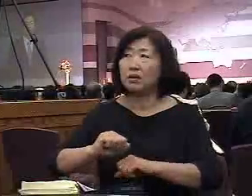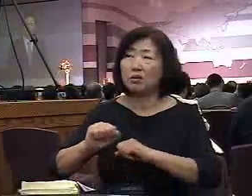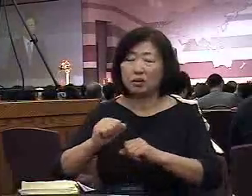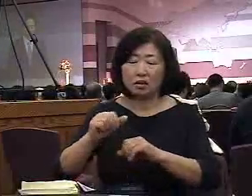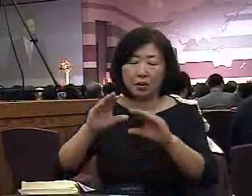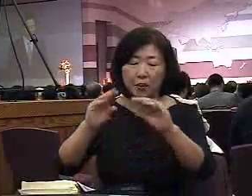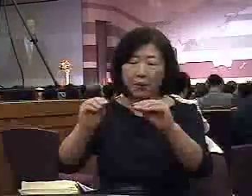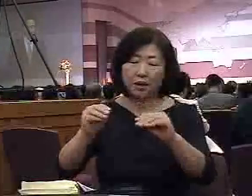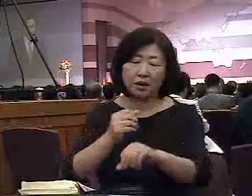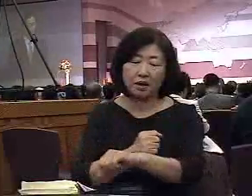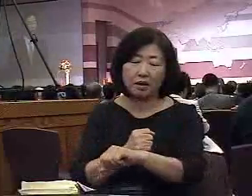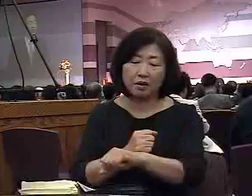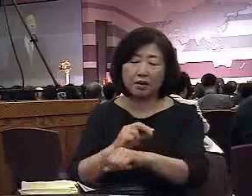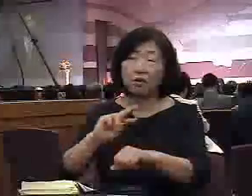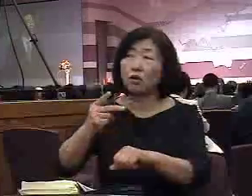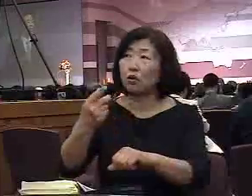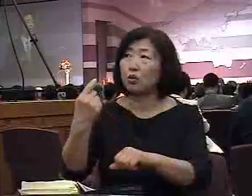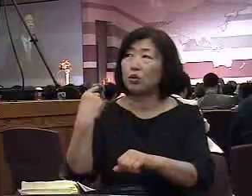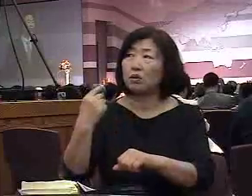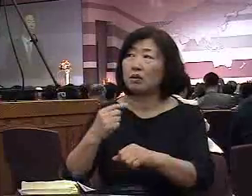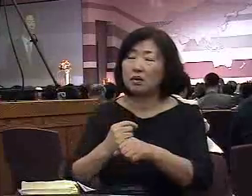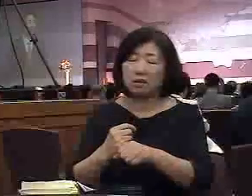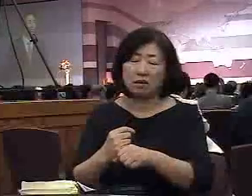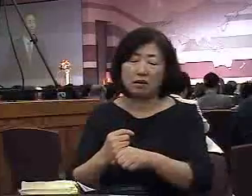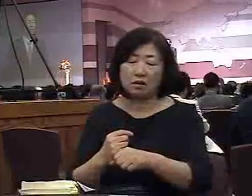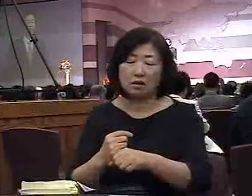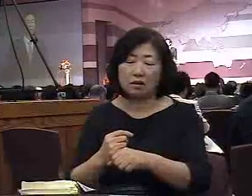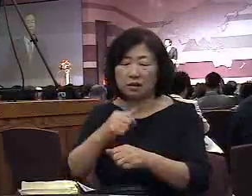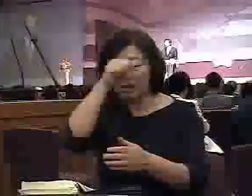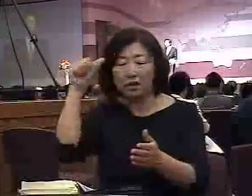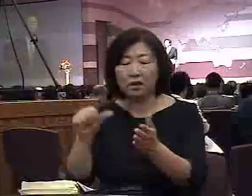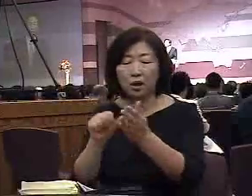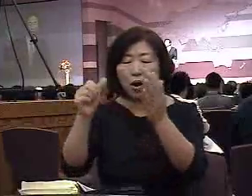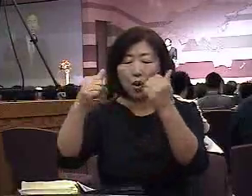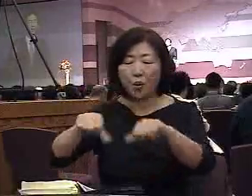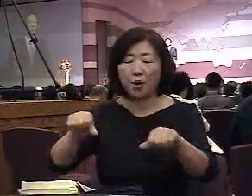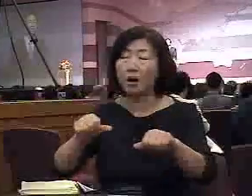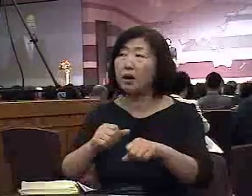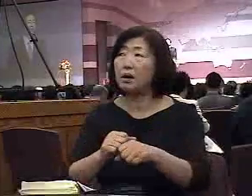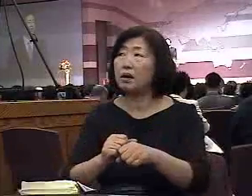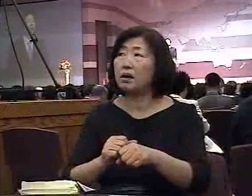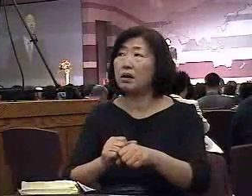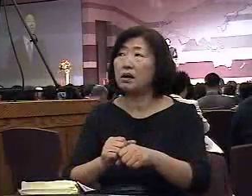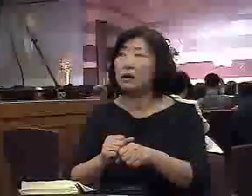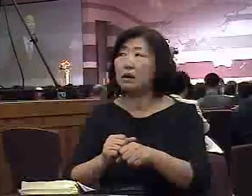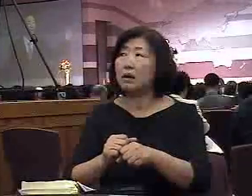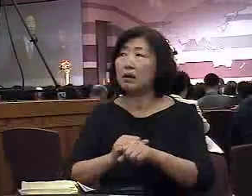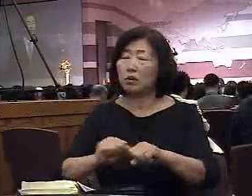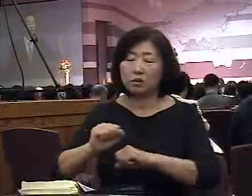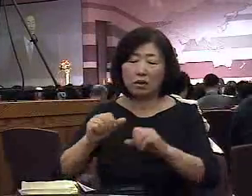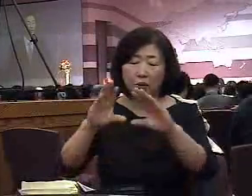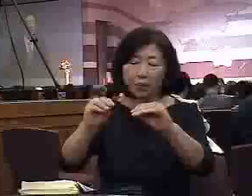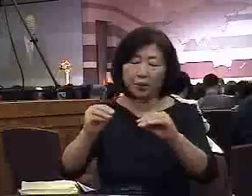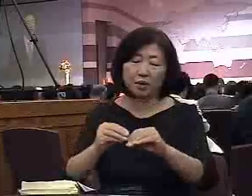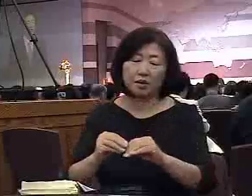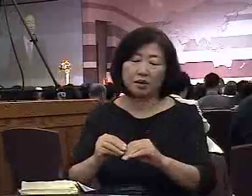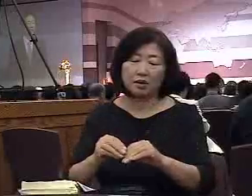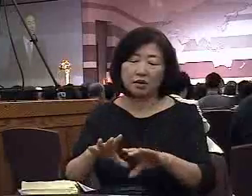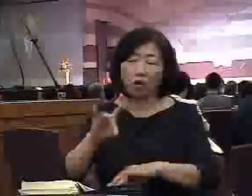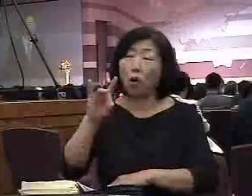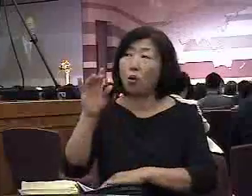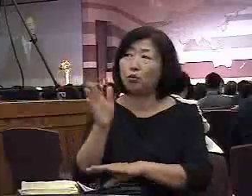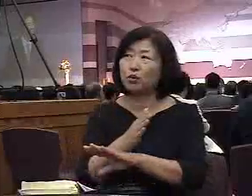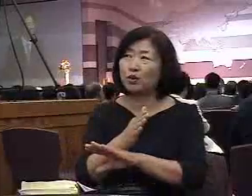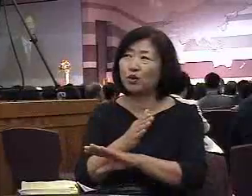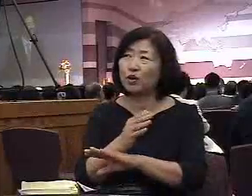아닙니까? 아무리 내 인생이 망가졌어도 하나님께서 동작 그만 처음부터 다시